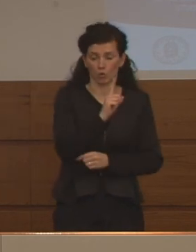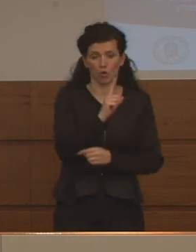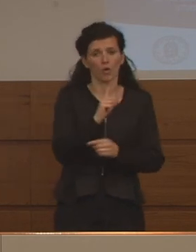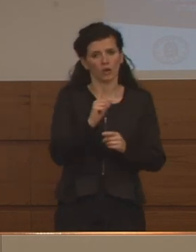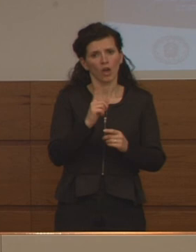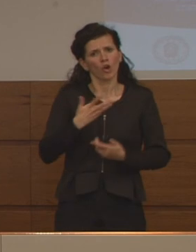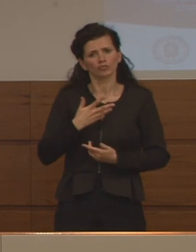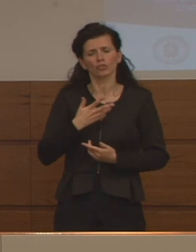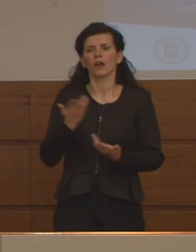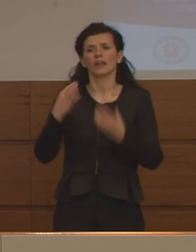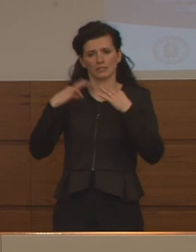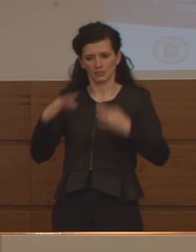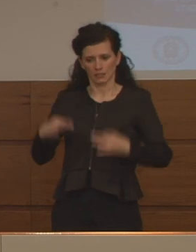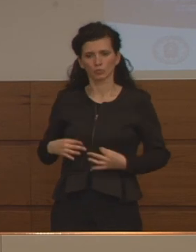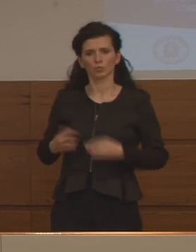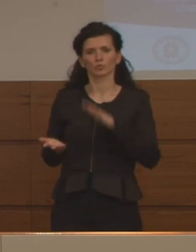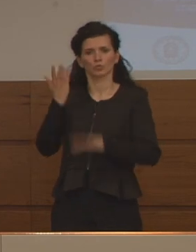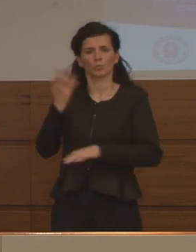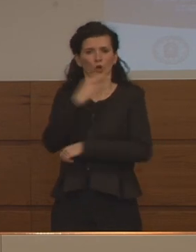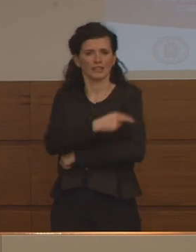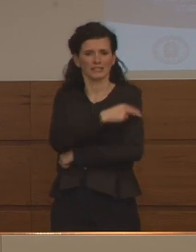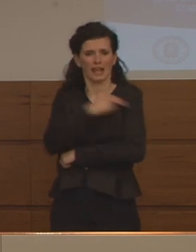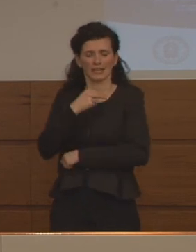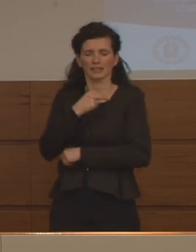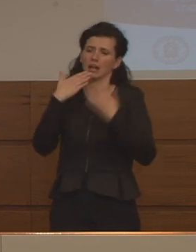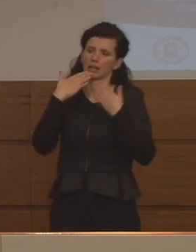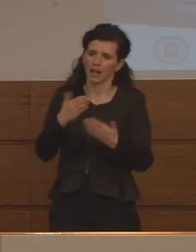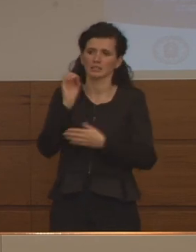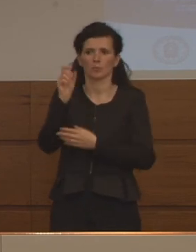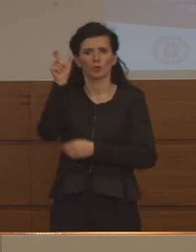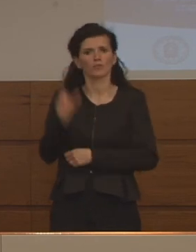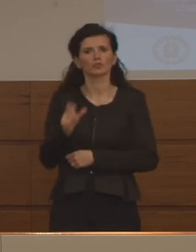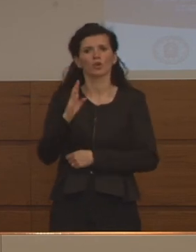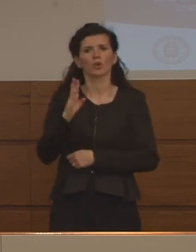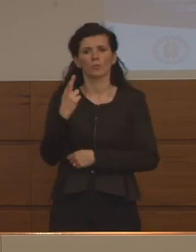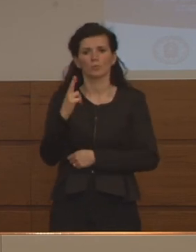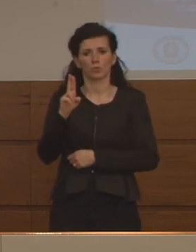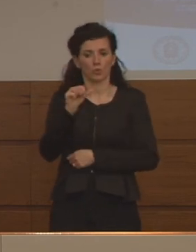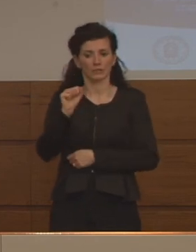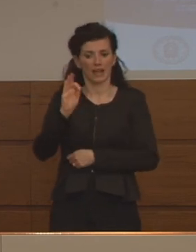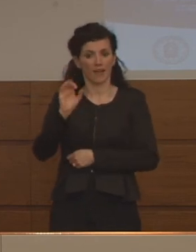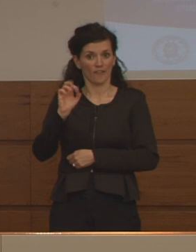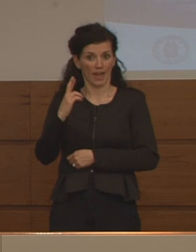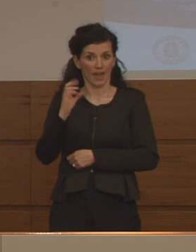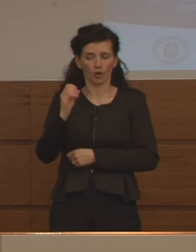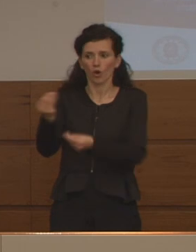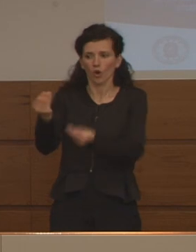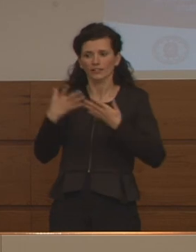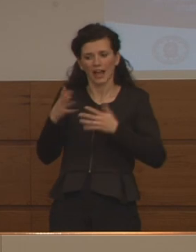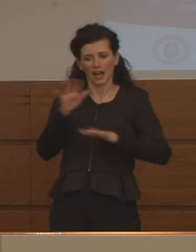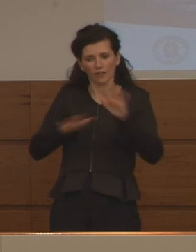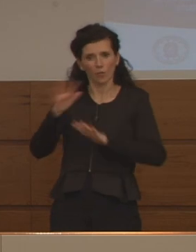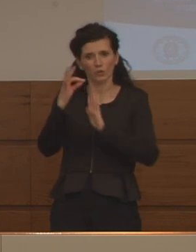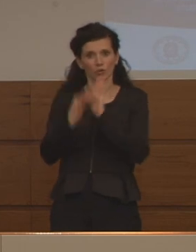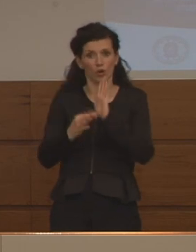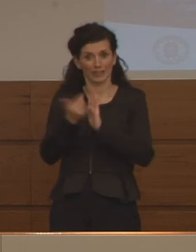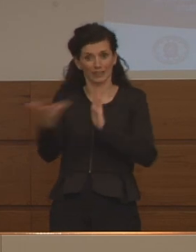ringrazio il professor brusaferro suo presidente per avermi fornito questi dati ha